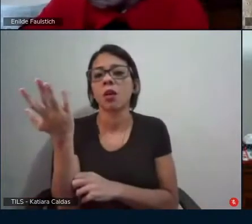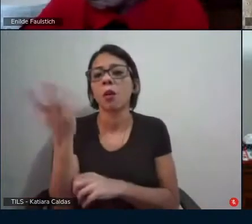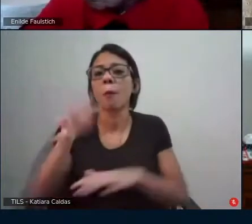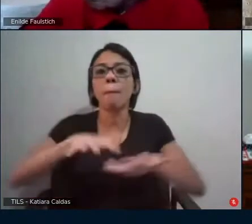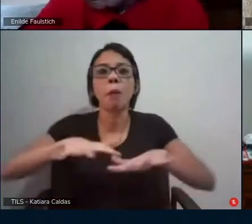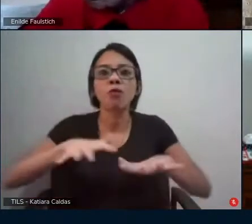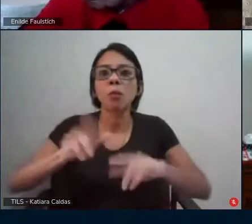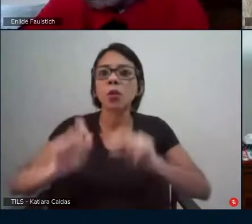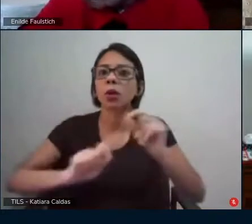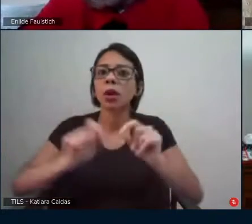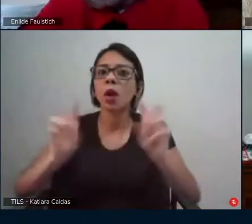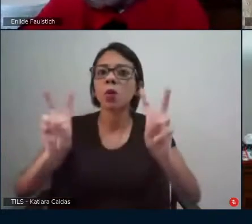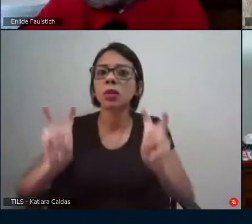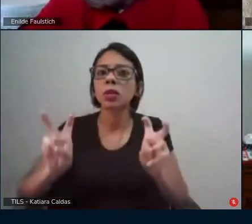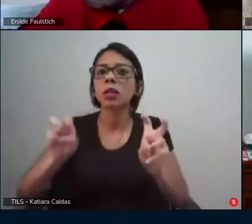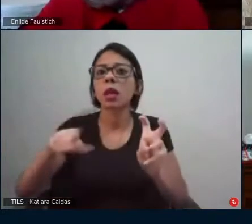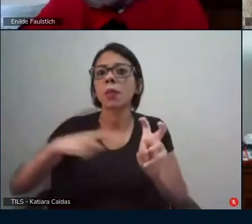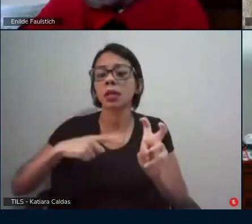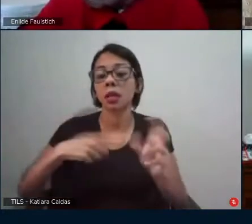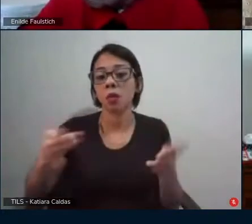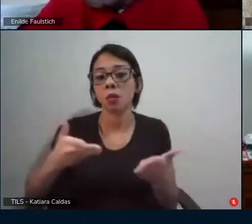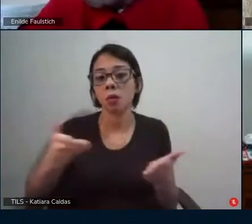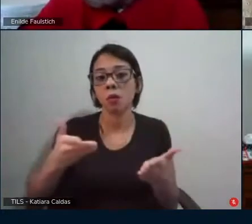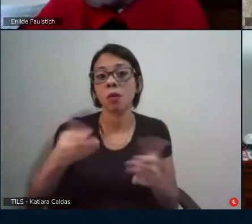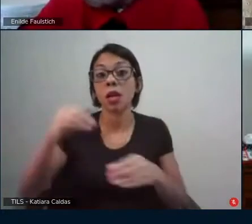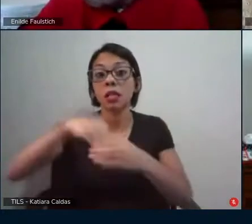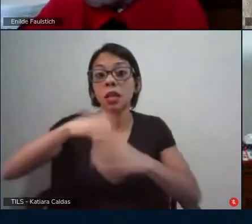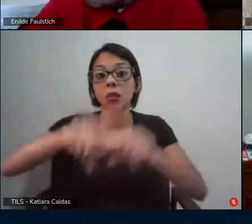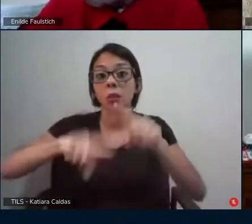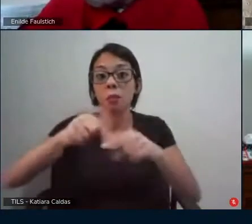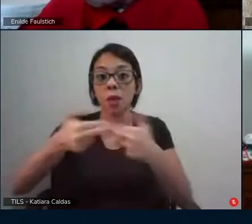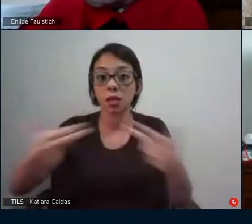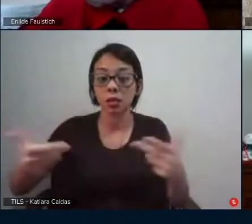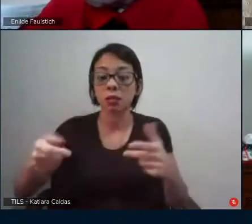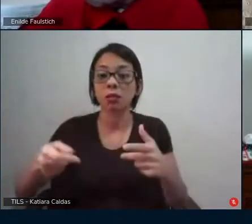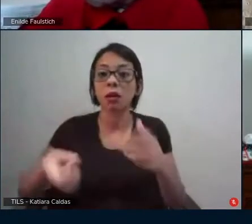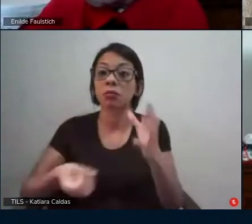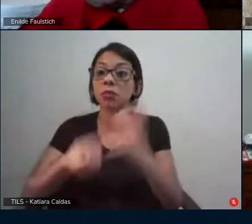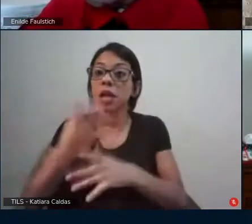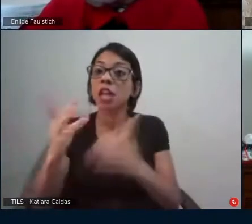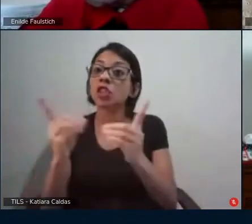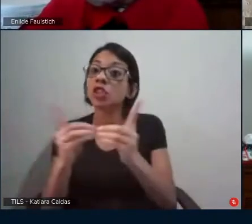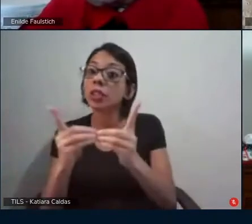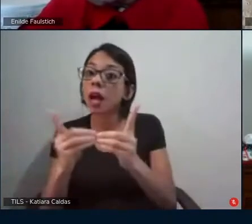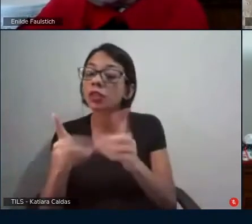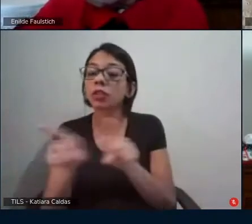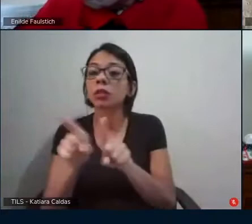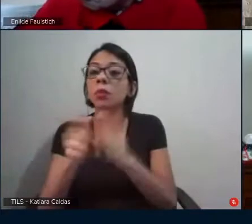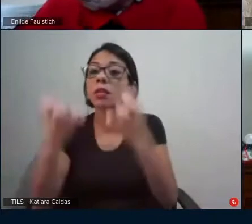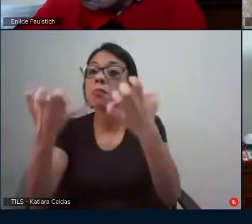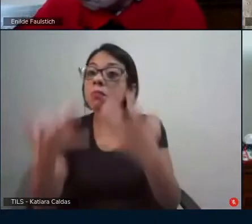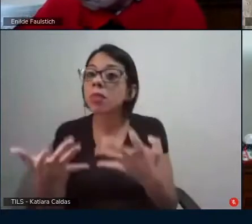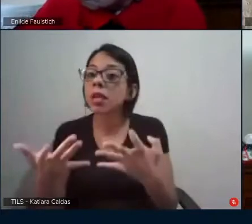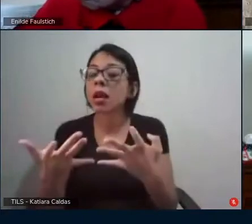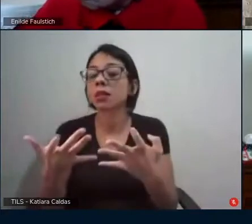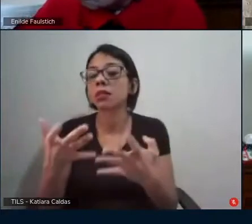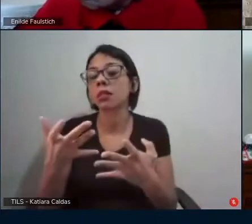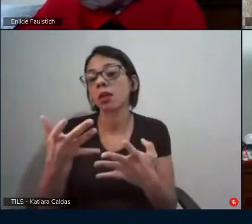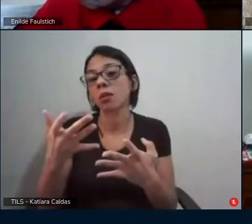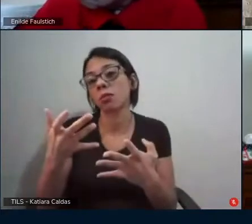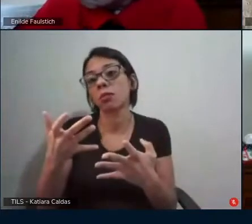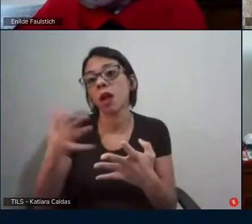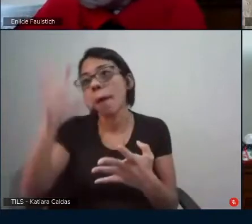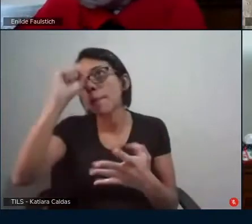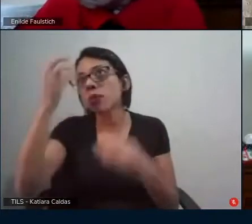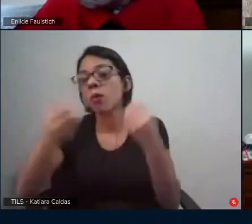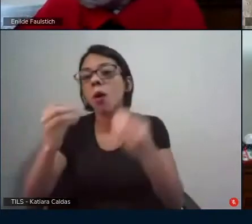movimento, que é outro tema que eu vou falar agora, no material e elaboração didática e explicação e aprendizado de L2. Então,